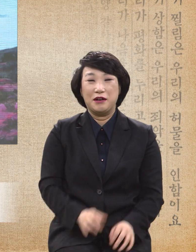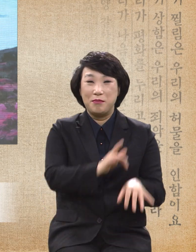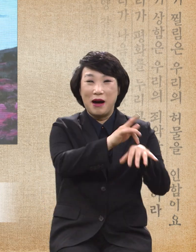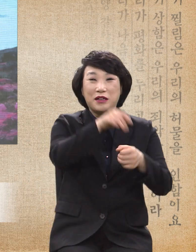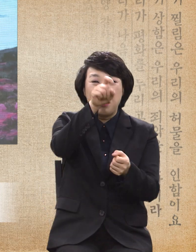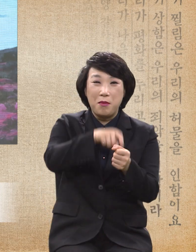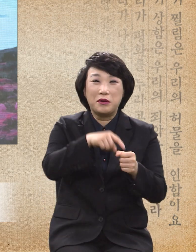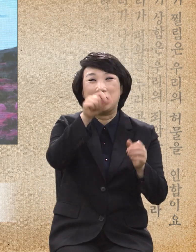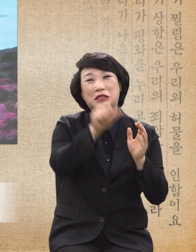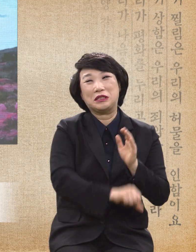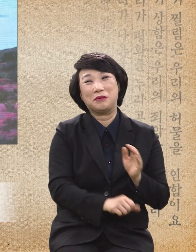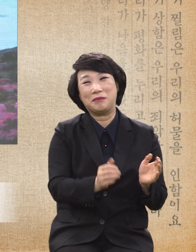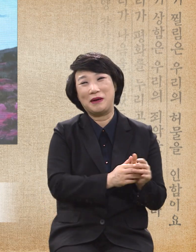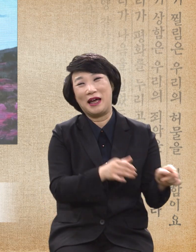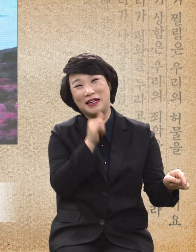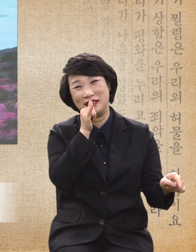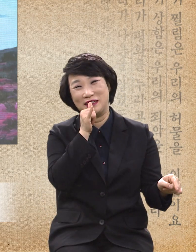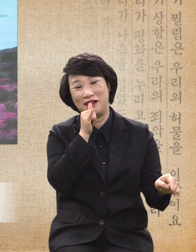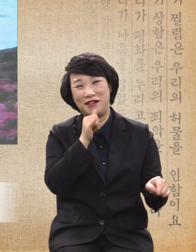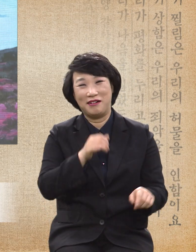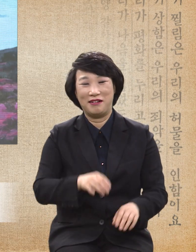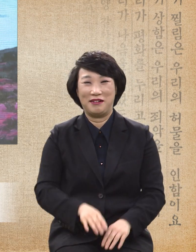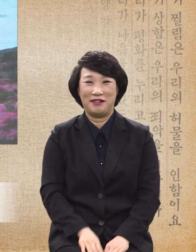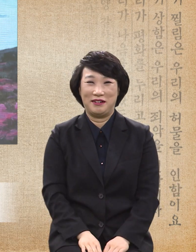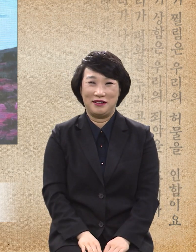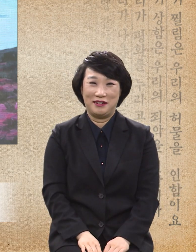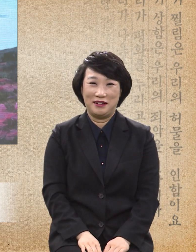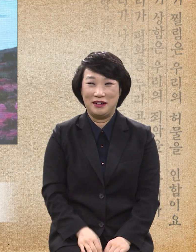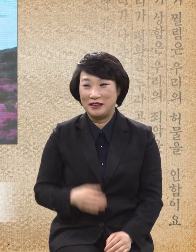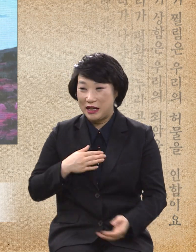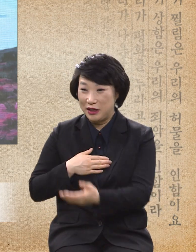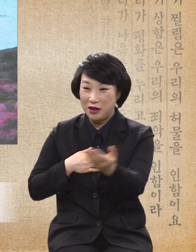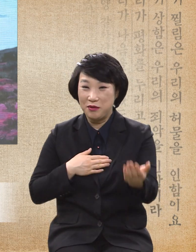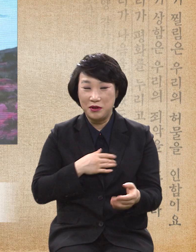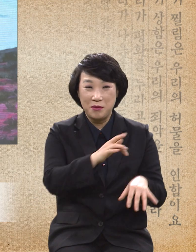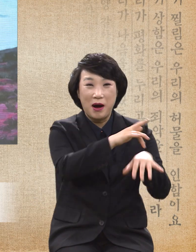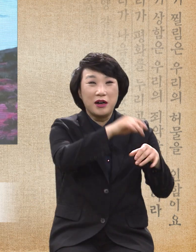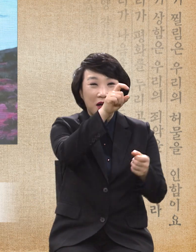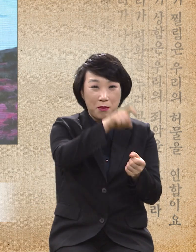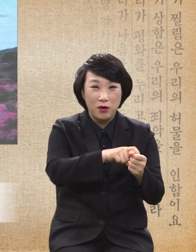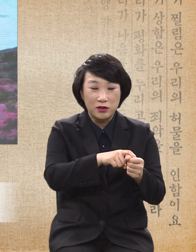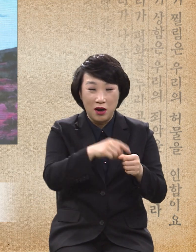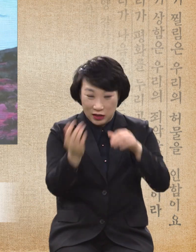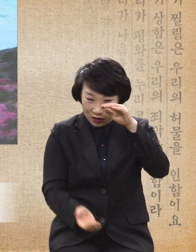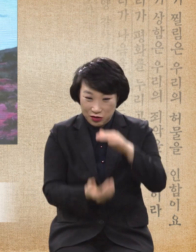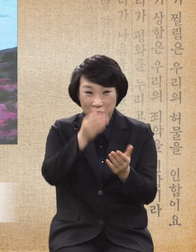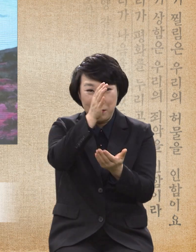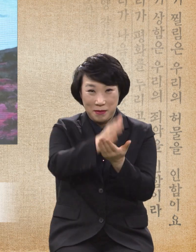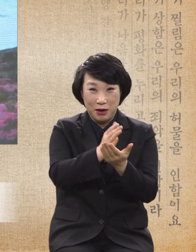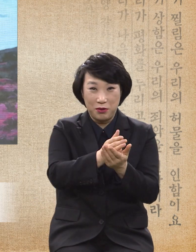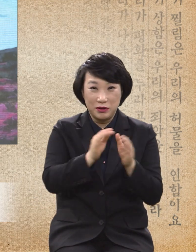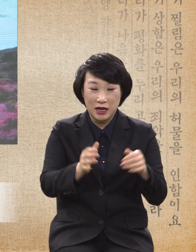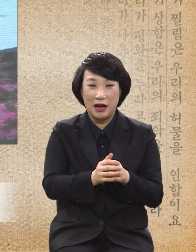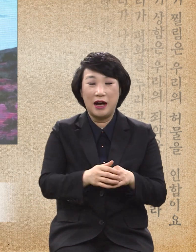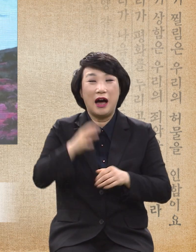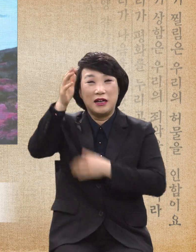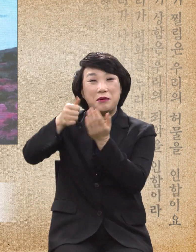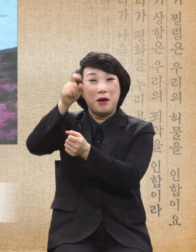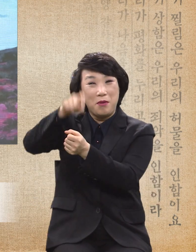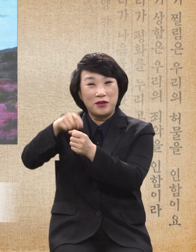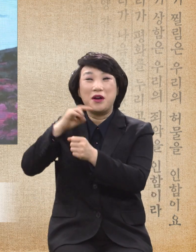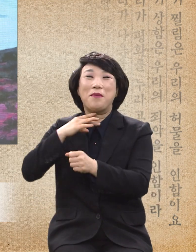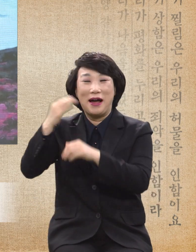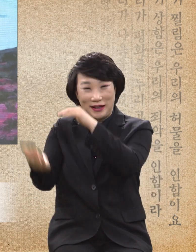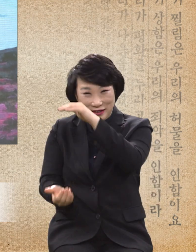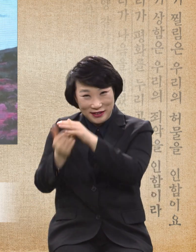사단의 목적을 달성하지 못했다 이 말이요. 여러분에게 사단의 목적이 달성되지 않냐고 하나님의